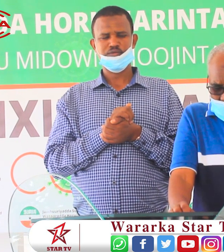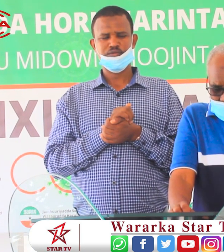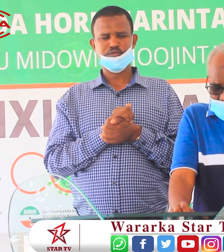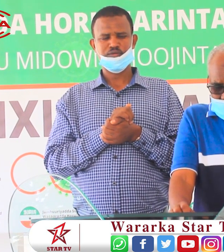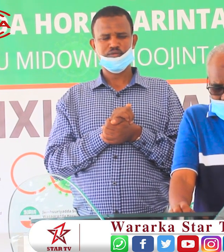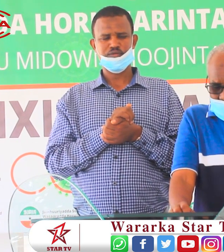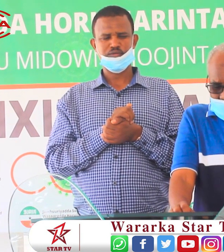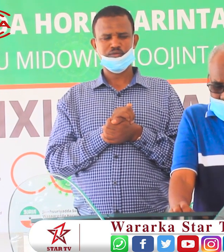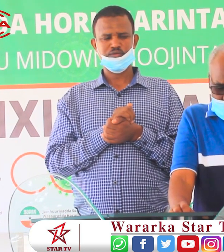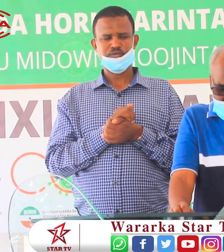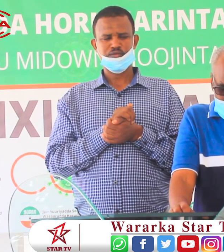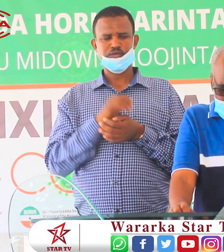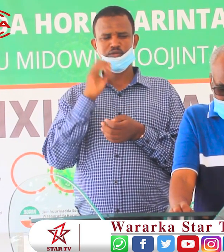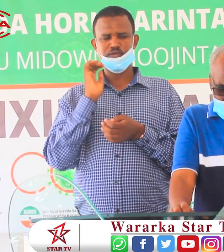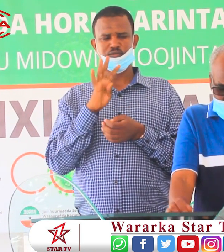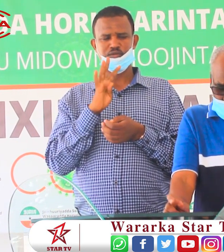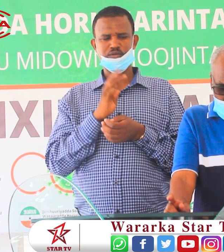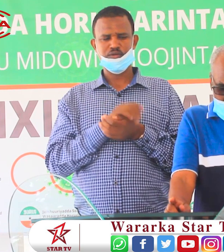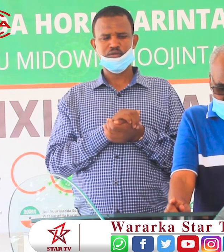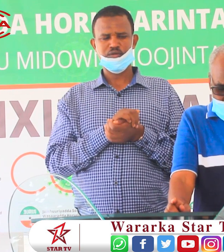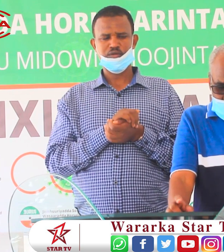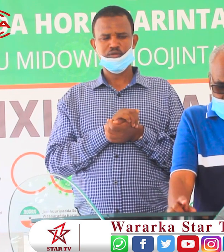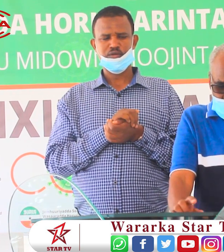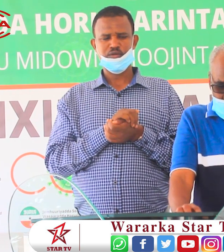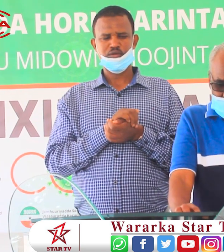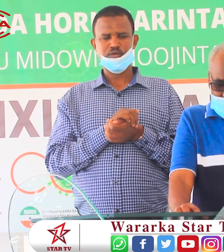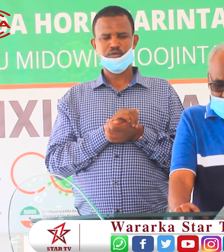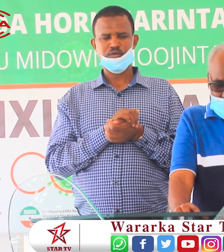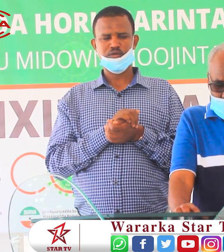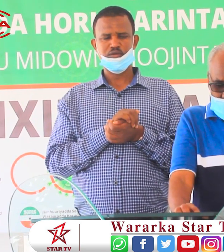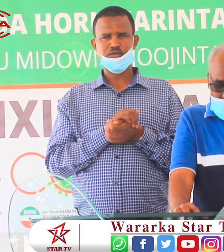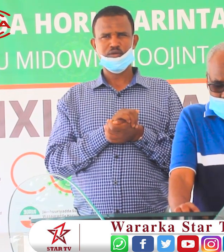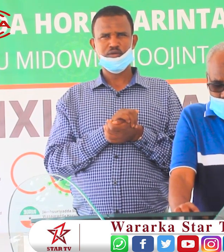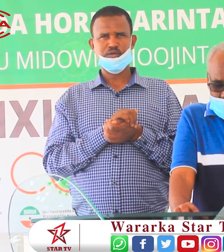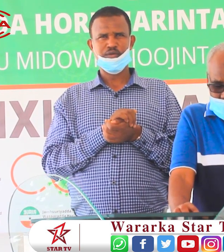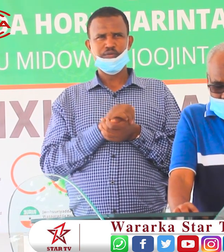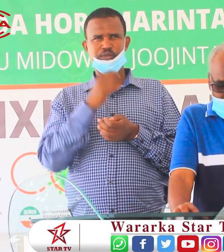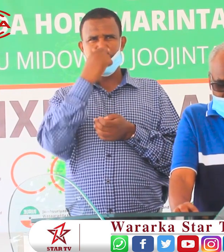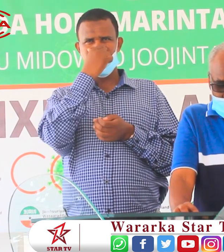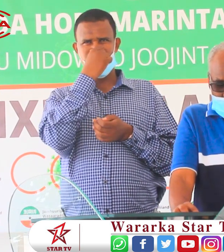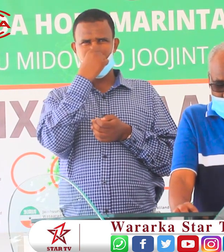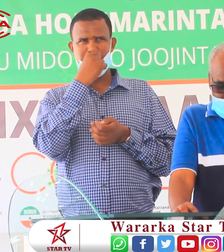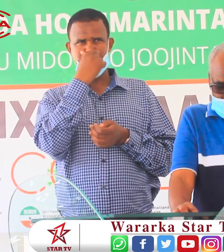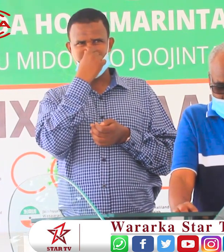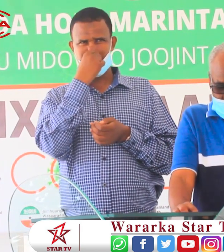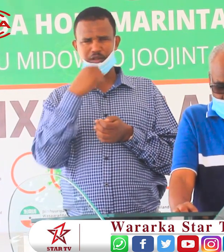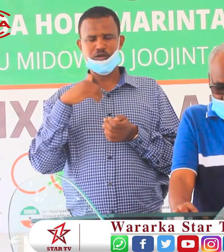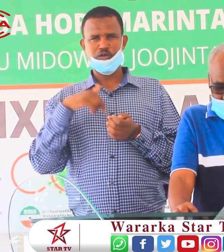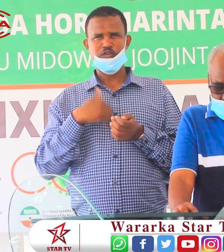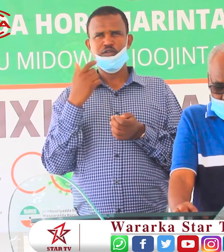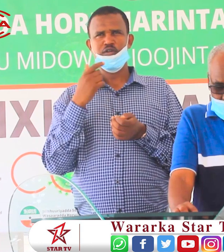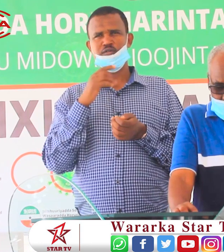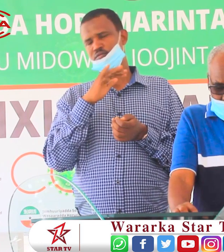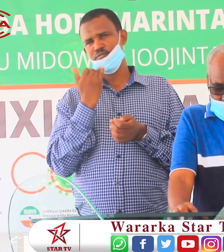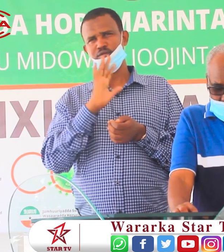ila maraha tiradaasi inay sax tahay sababtoo ah shalay aad bay uga yarayd intaa cidina ma dhiman